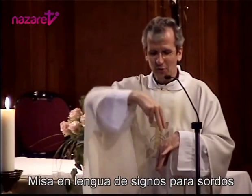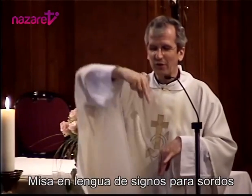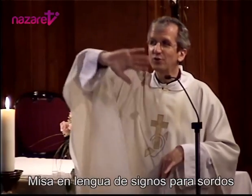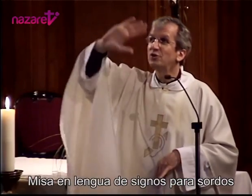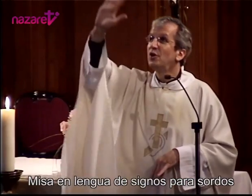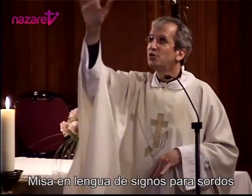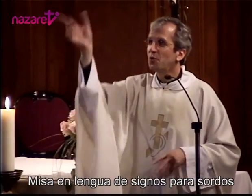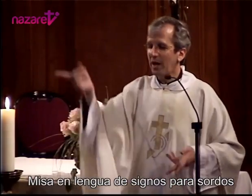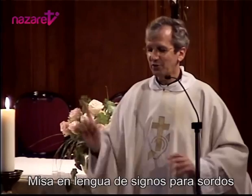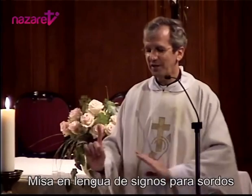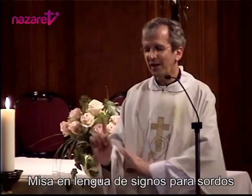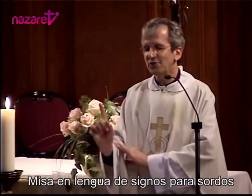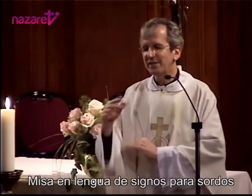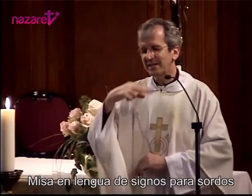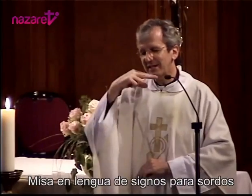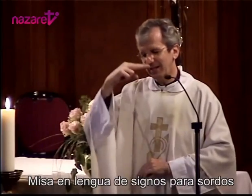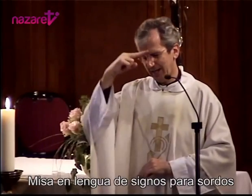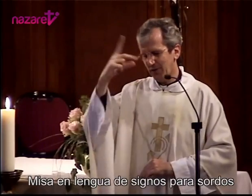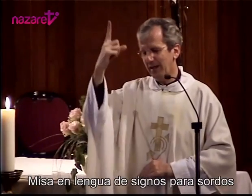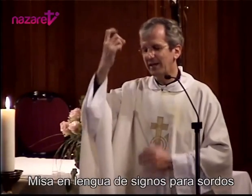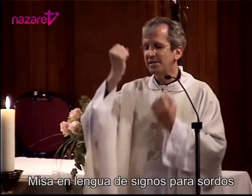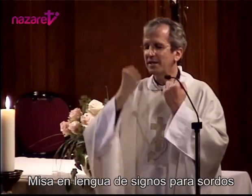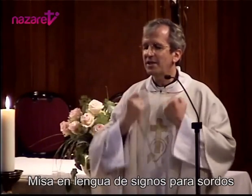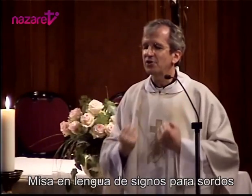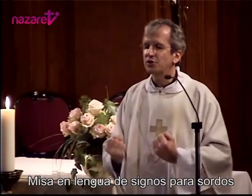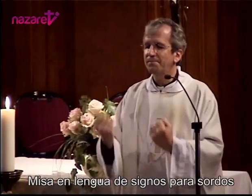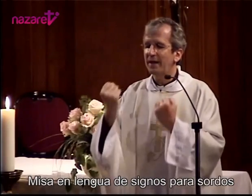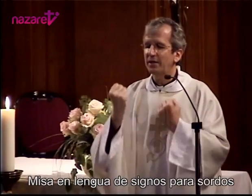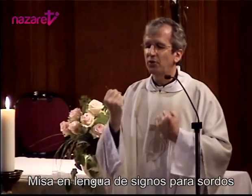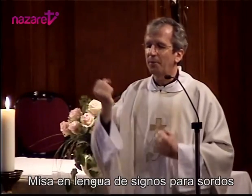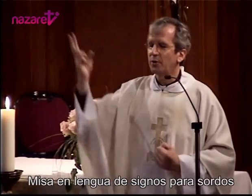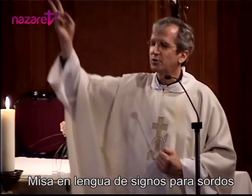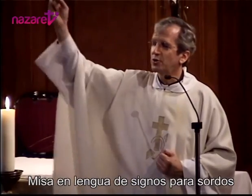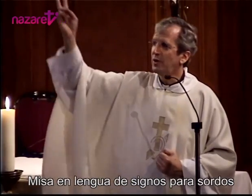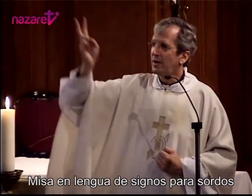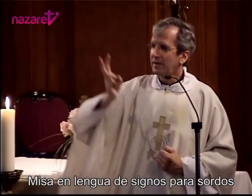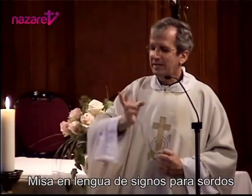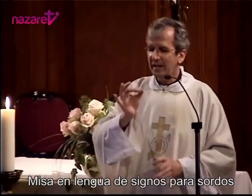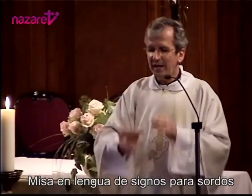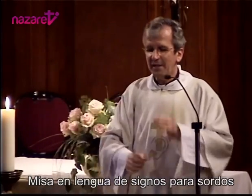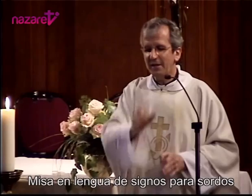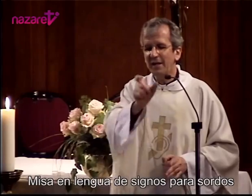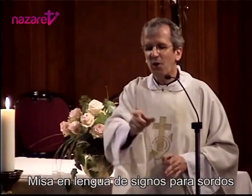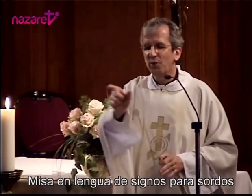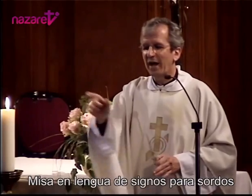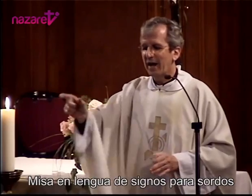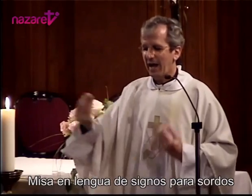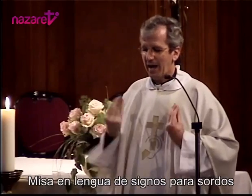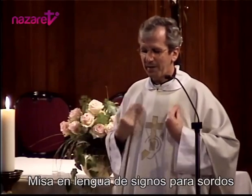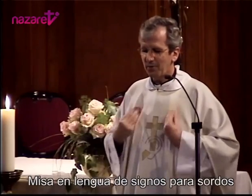muertos, subió a los cielos y está sentado a la derecha de Dios Padre Todopoderoso. Desde allí ha de venir a juzgar a vivos